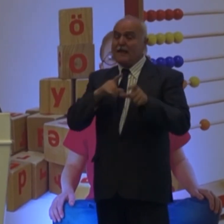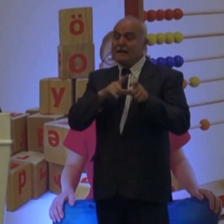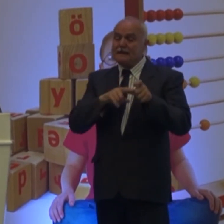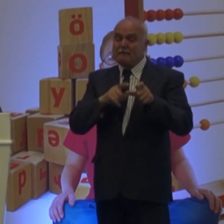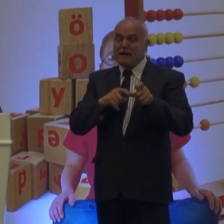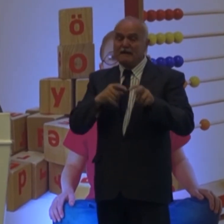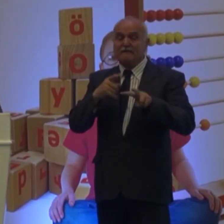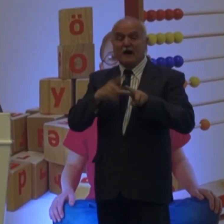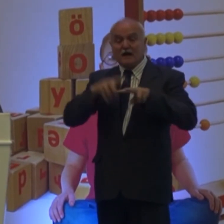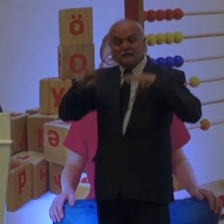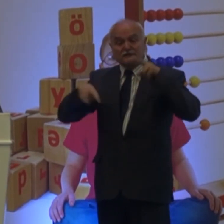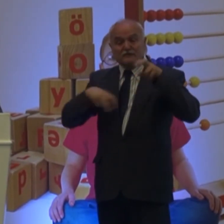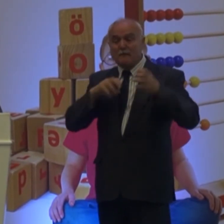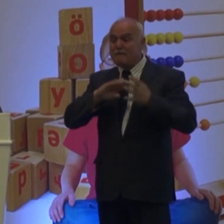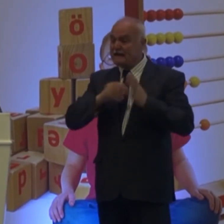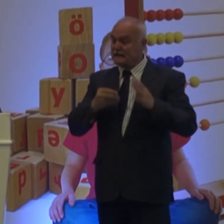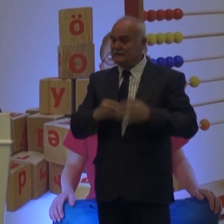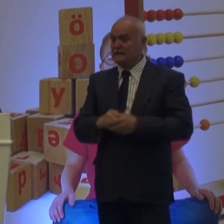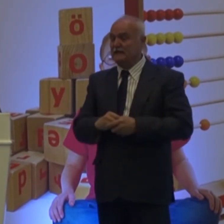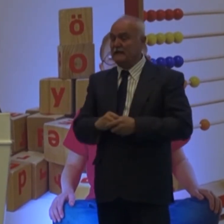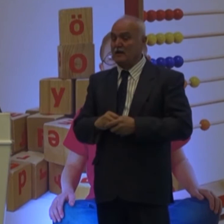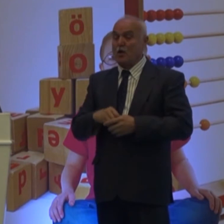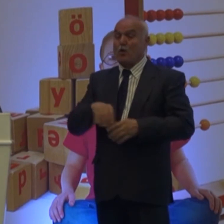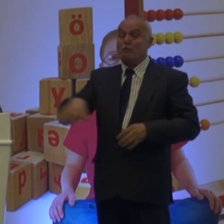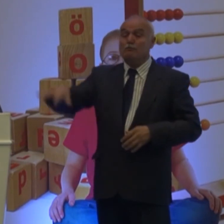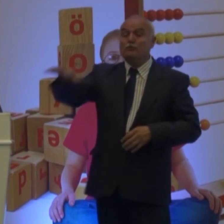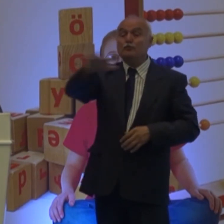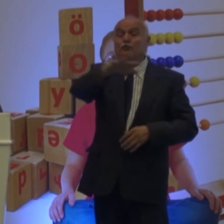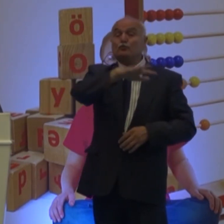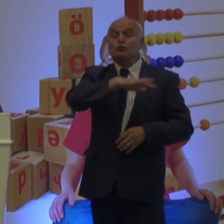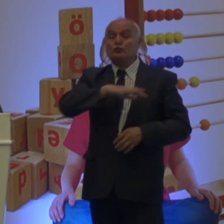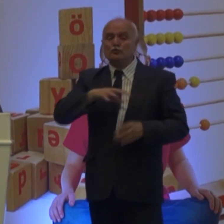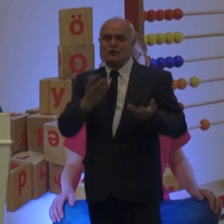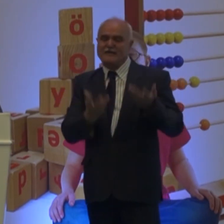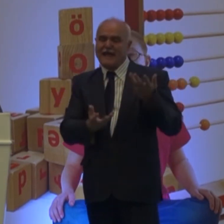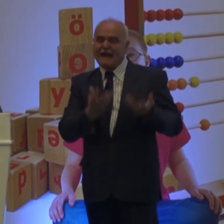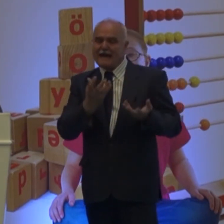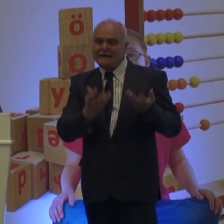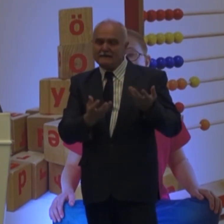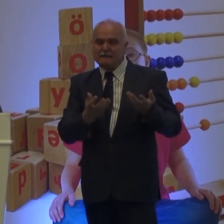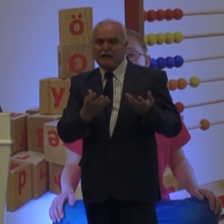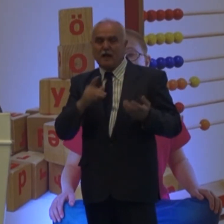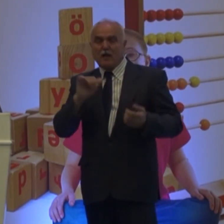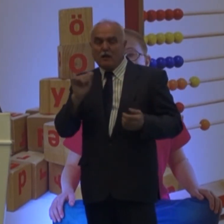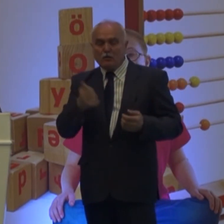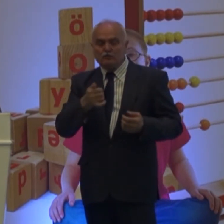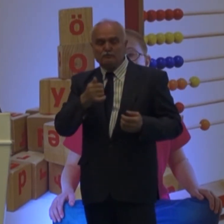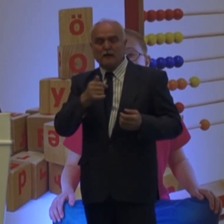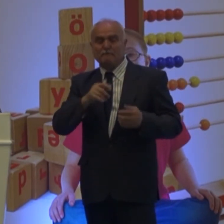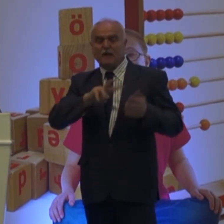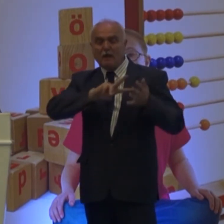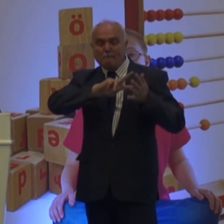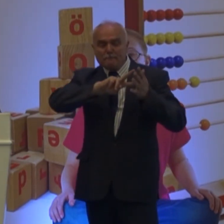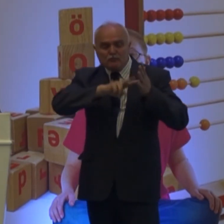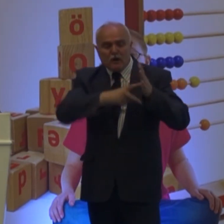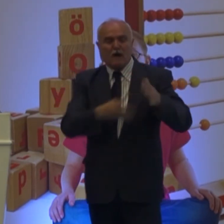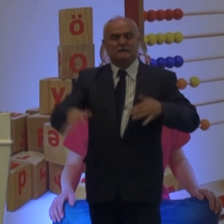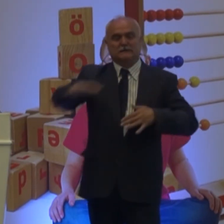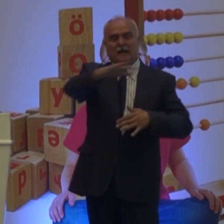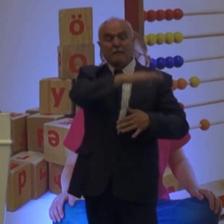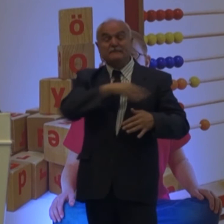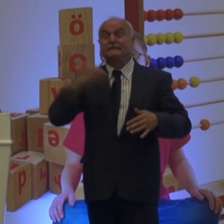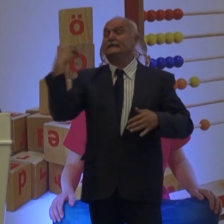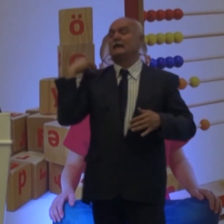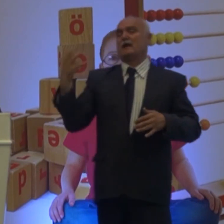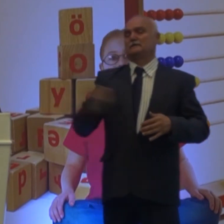ve araştırma merkezlerindeki bütün tanılama araçlarını, ölçme araçlarını, standartizasyon araçlarının hepsini